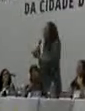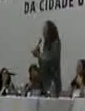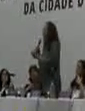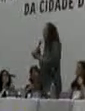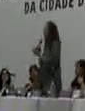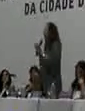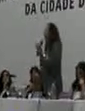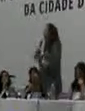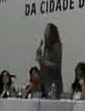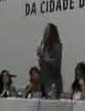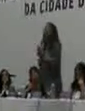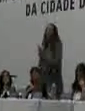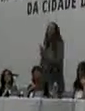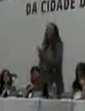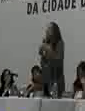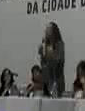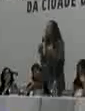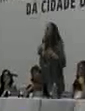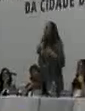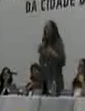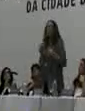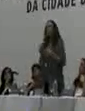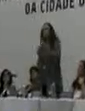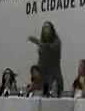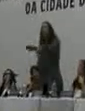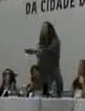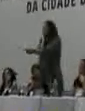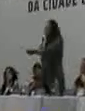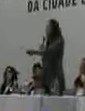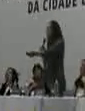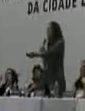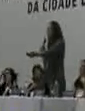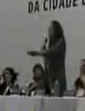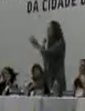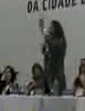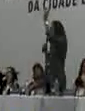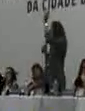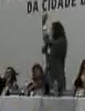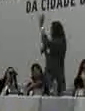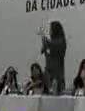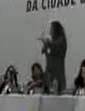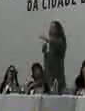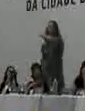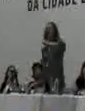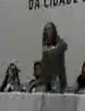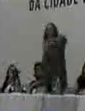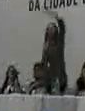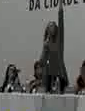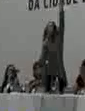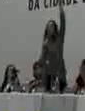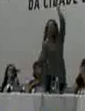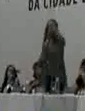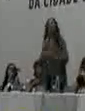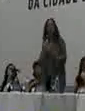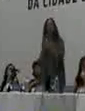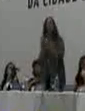gente comprovar isso. Porque tem mulheres que dizem, eu apanho há 20 anos, é a primeira vez que eu tenho coragem de denunciar. Então, na estatística, vai lá, aumentou